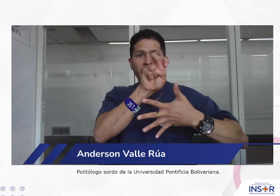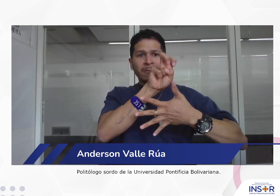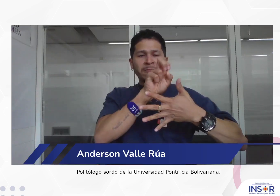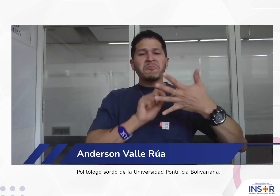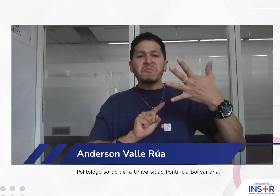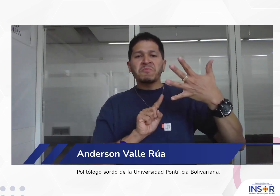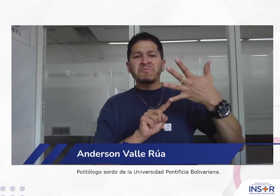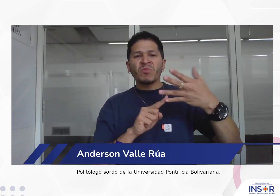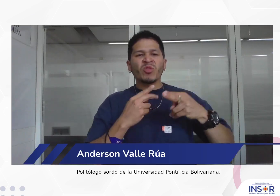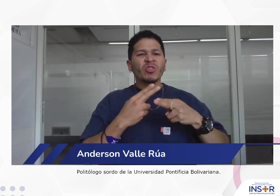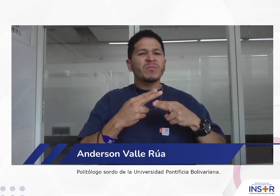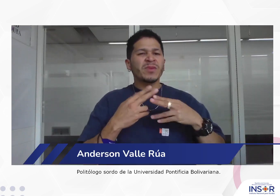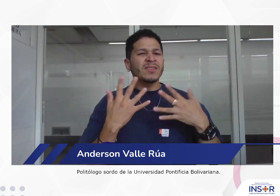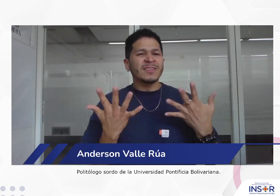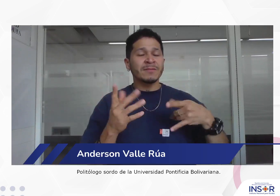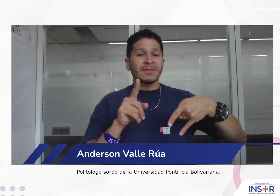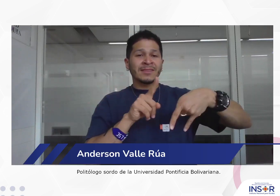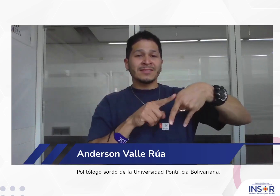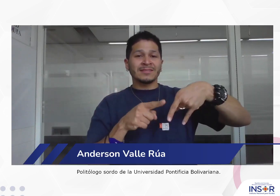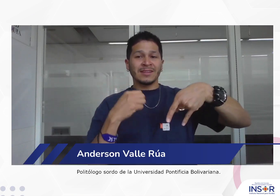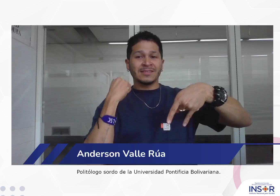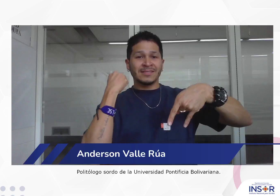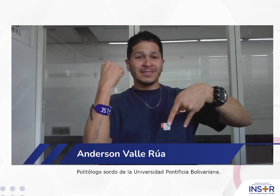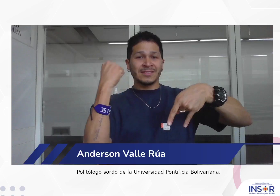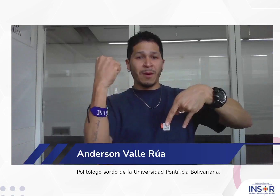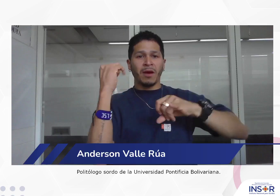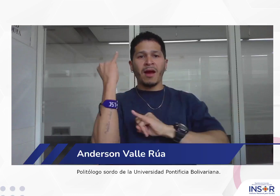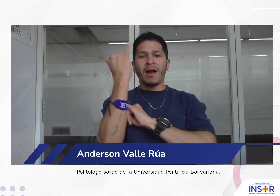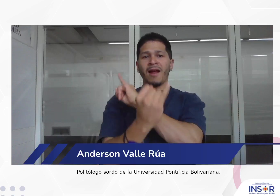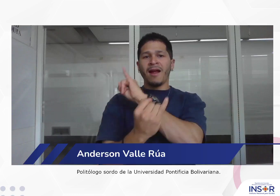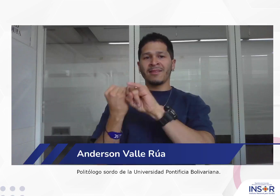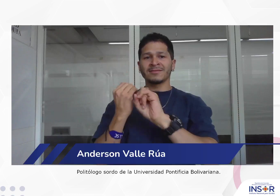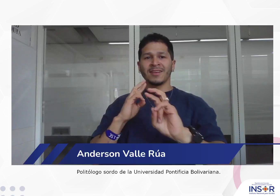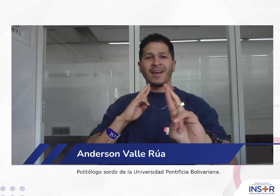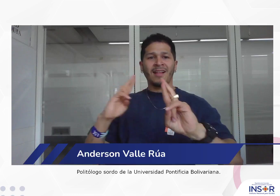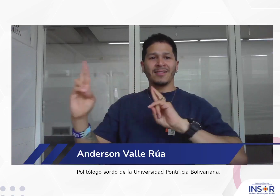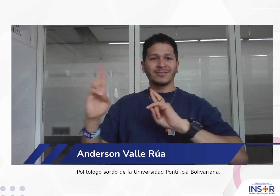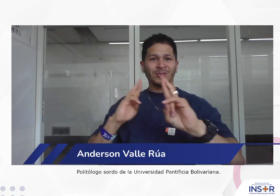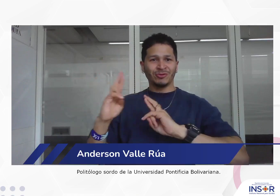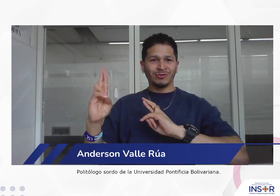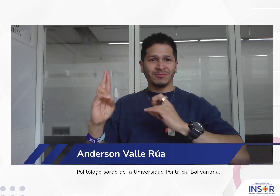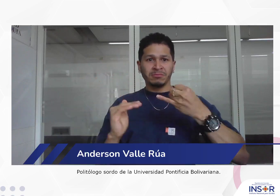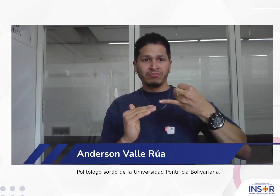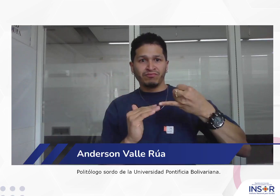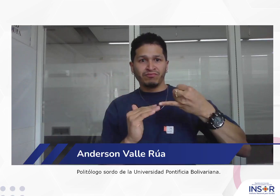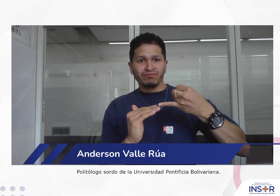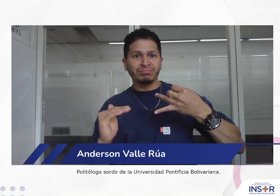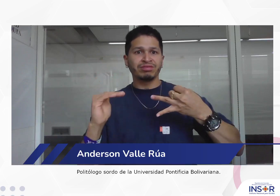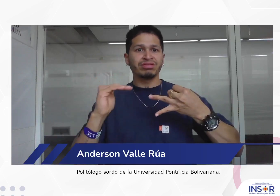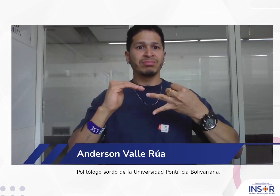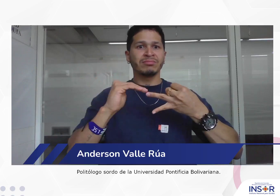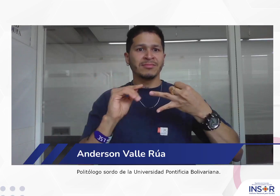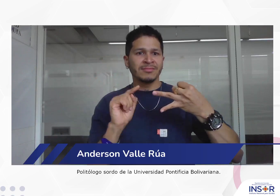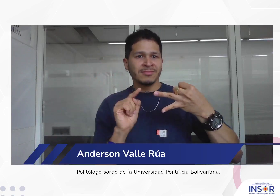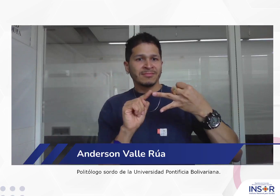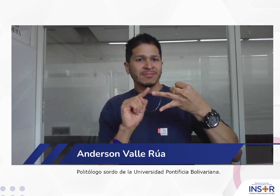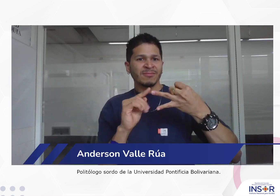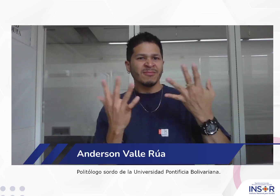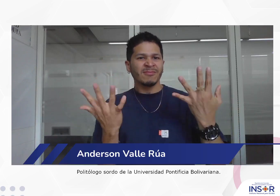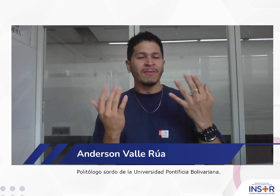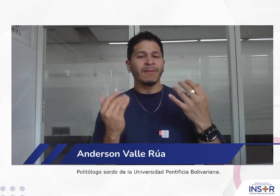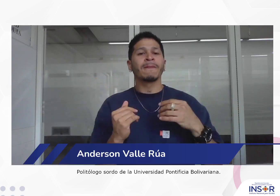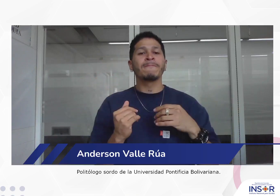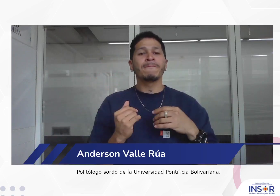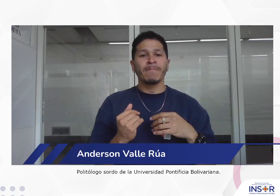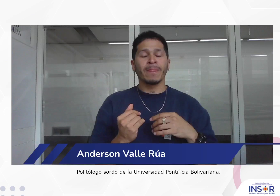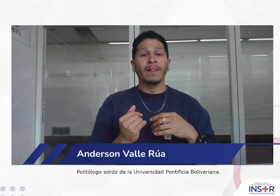mi investigación en diferentes trabajos. El primero de ellos es el de sordismo